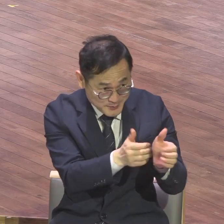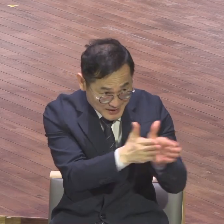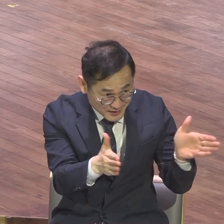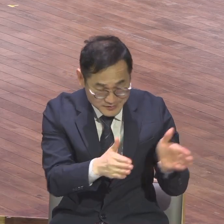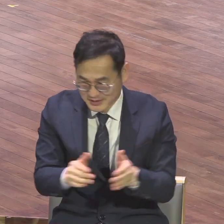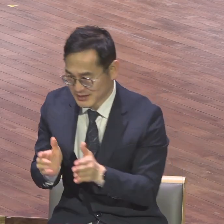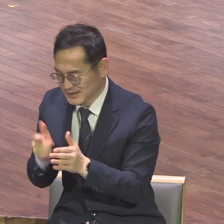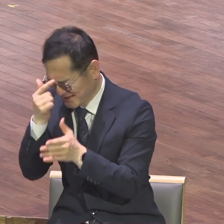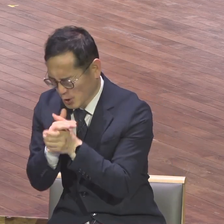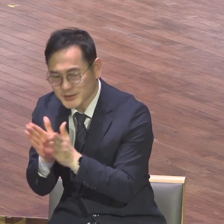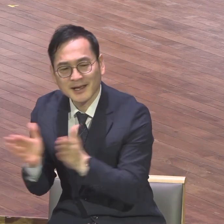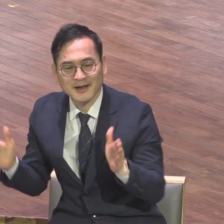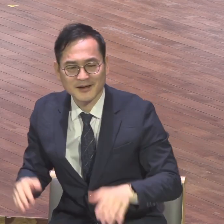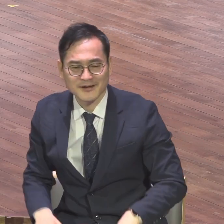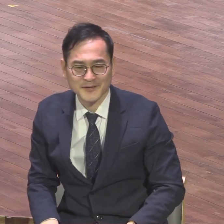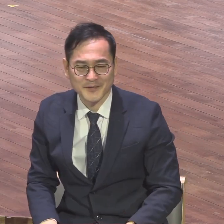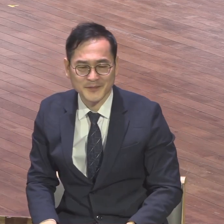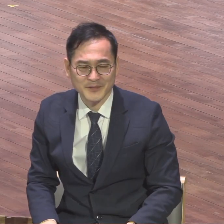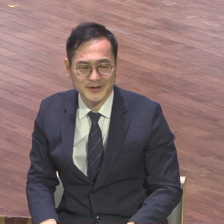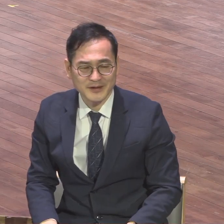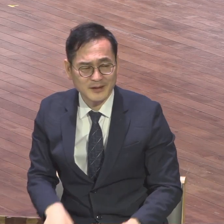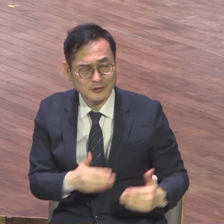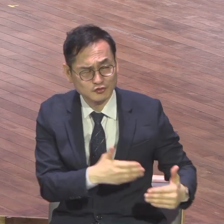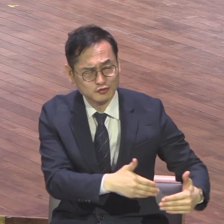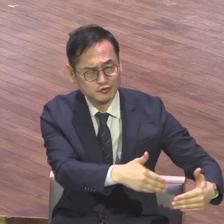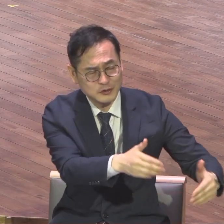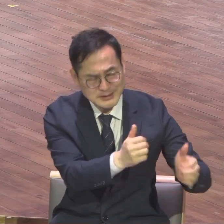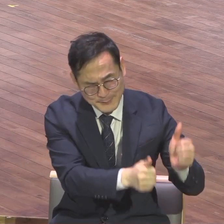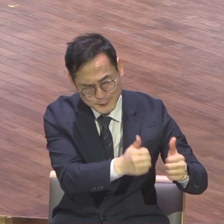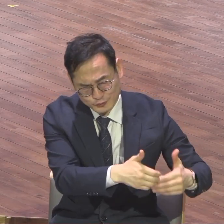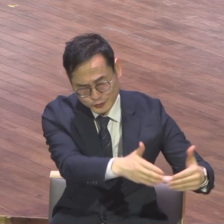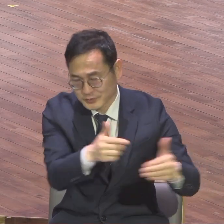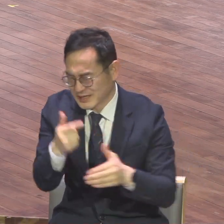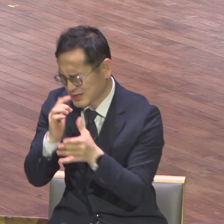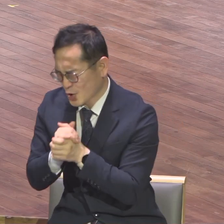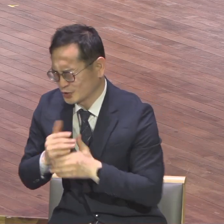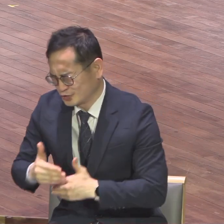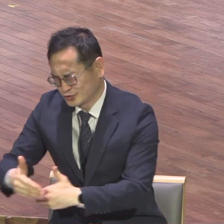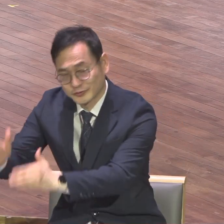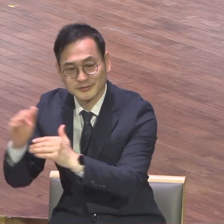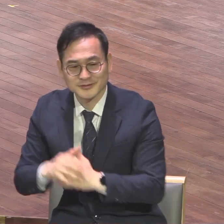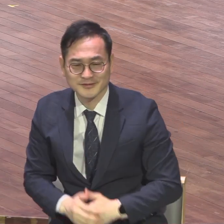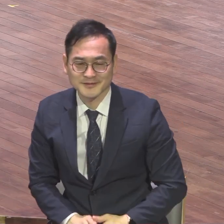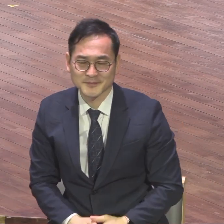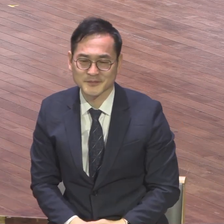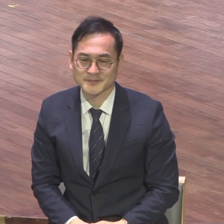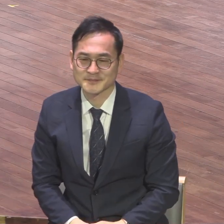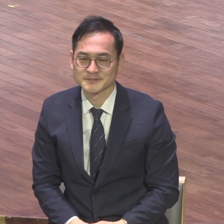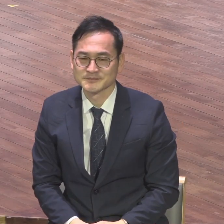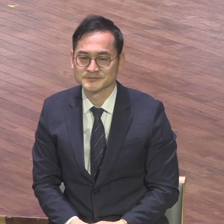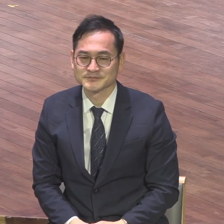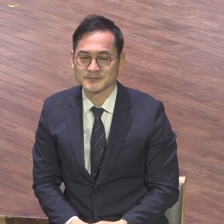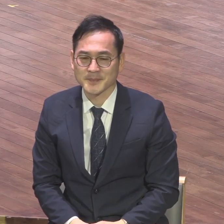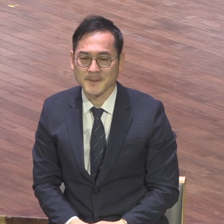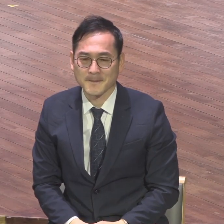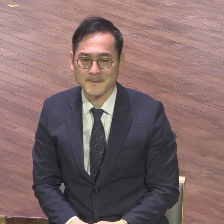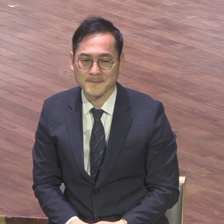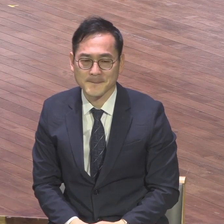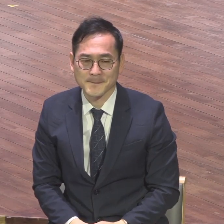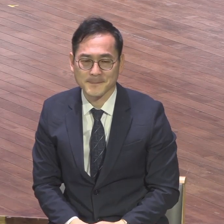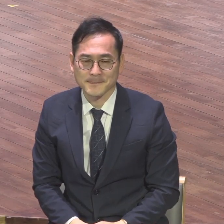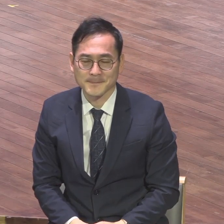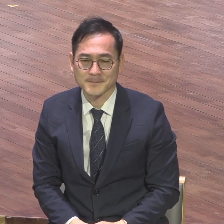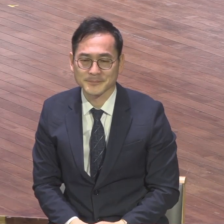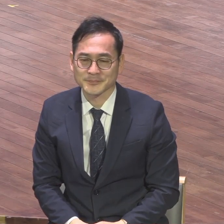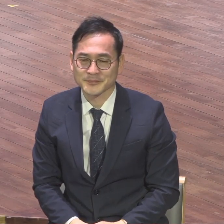딱 맞추어서 제가 볼 때에 어떻든 간에 이 인생의 전환점 중에 가장 큰 게 이 수능